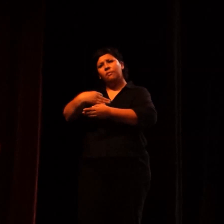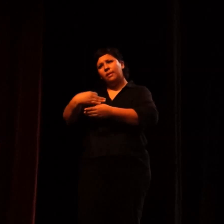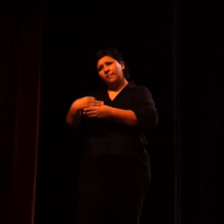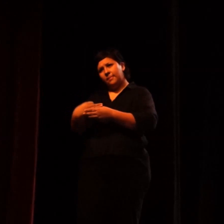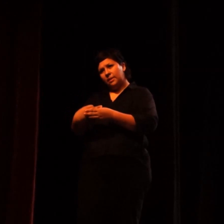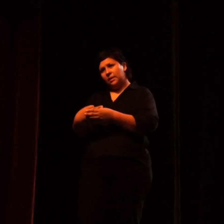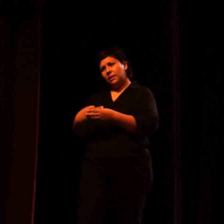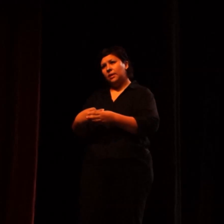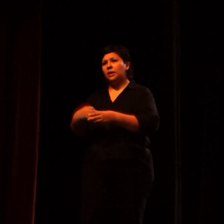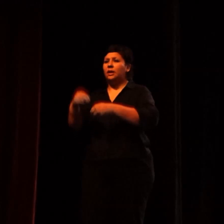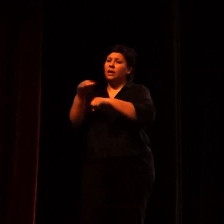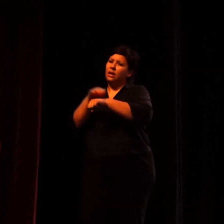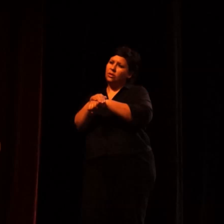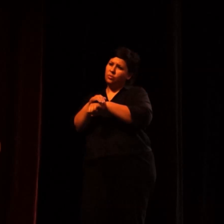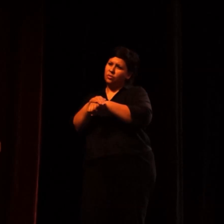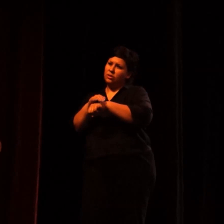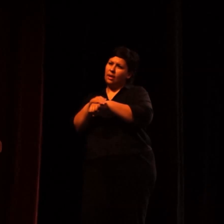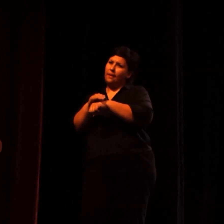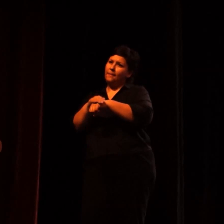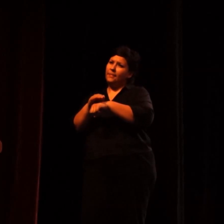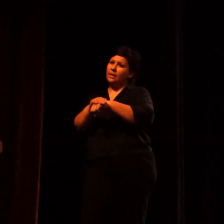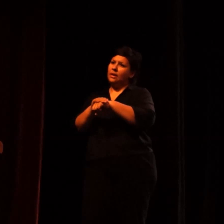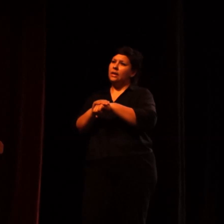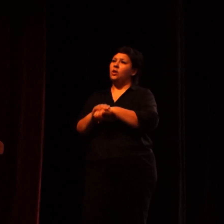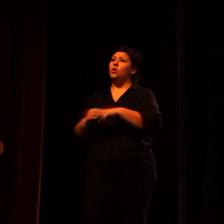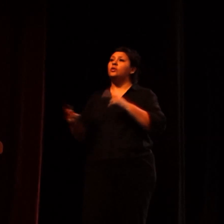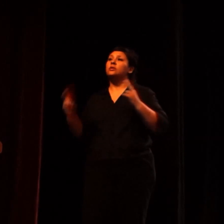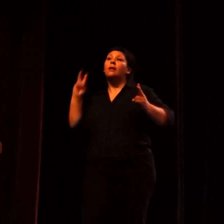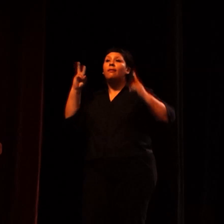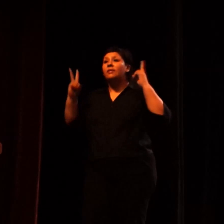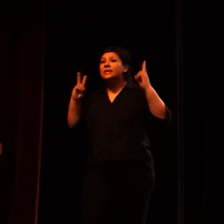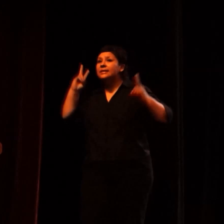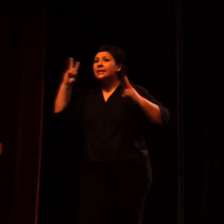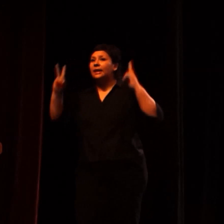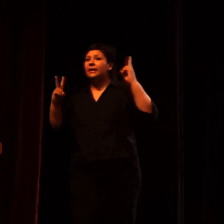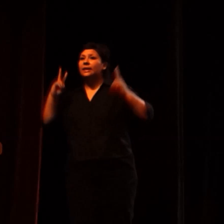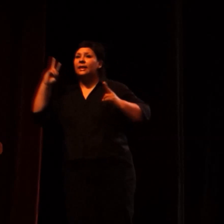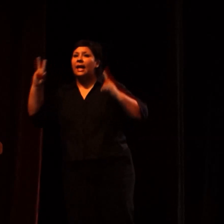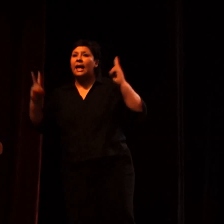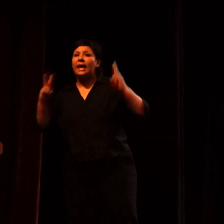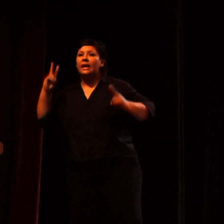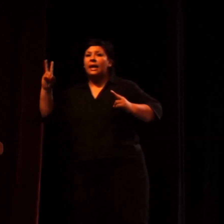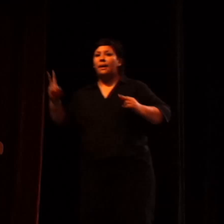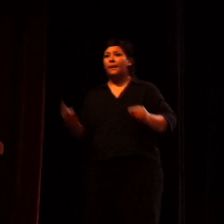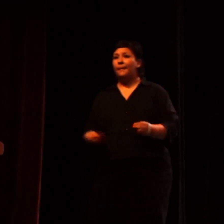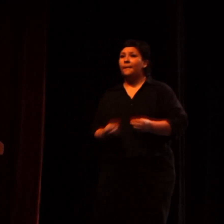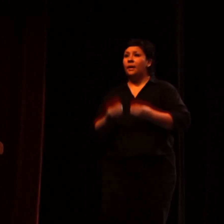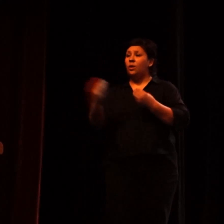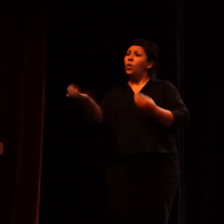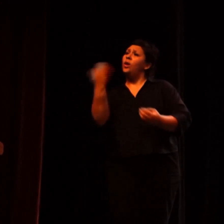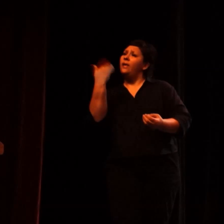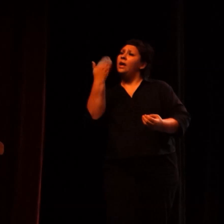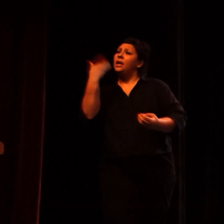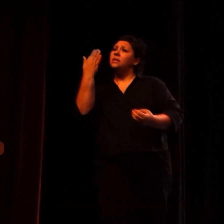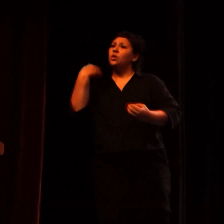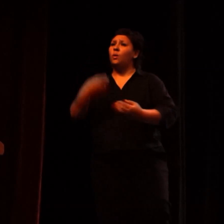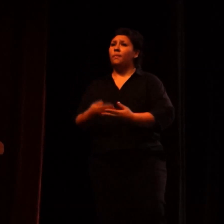Y sus vecinos, familiares y amigos vienen a visitarla.